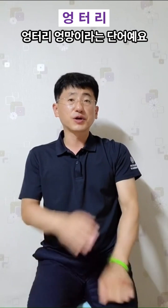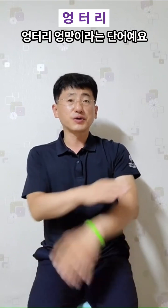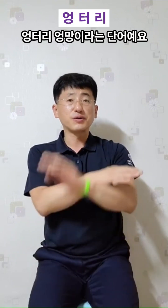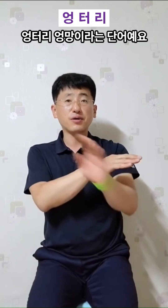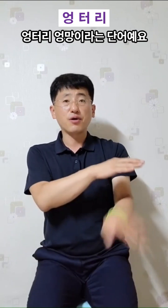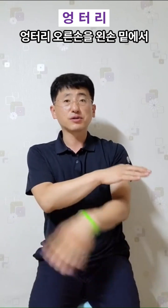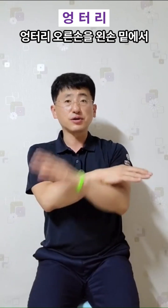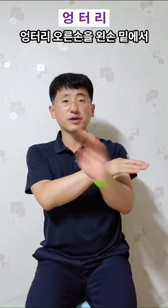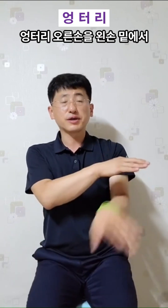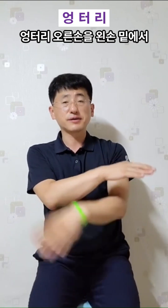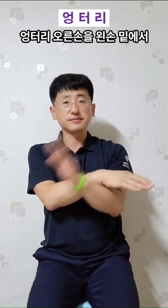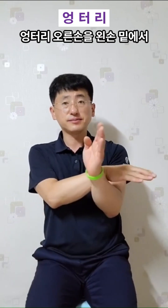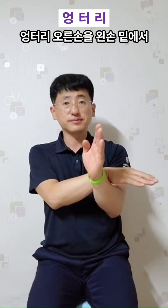단어예요. 엉터리.